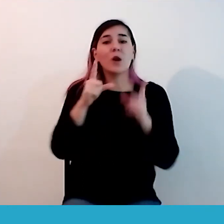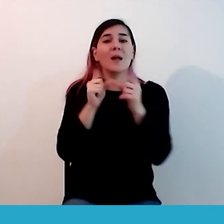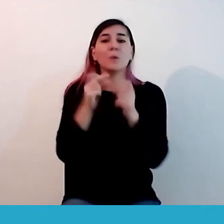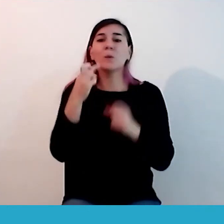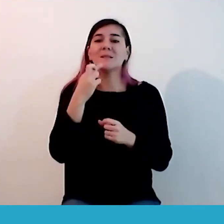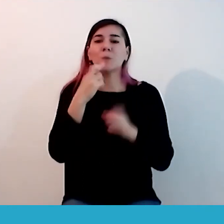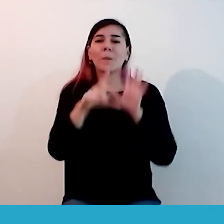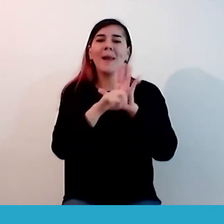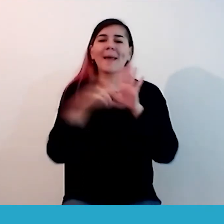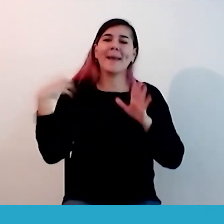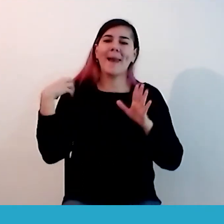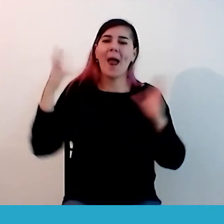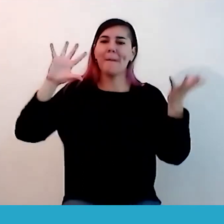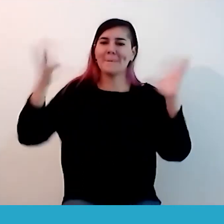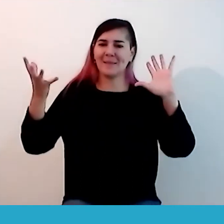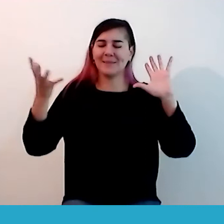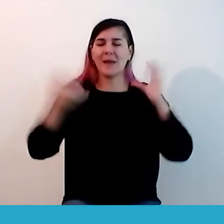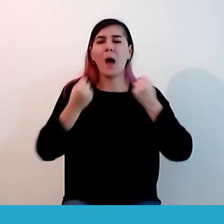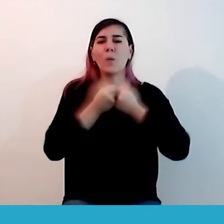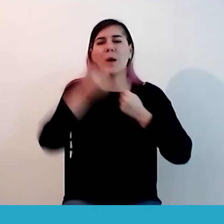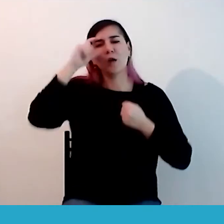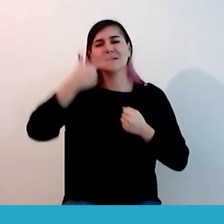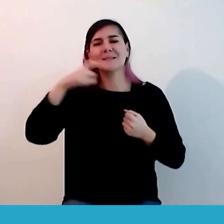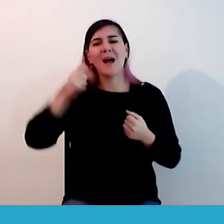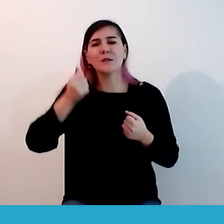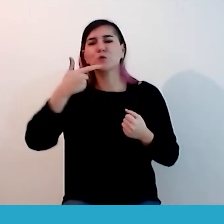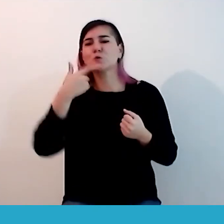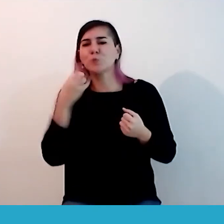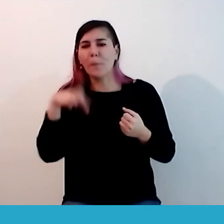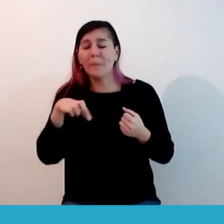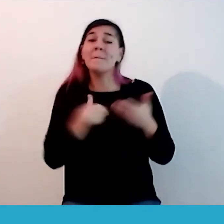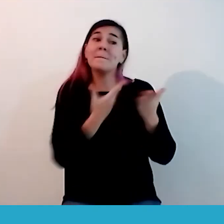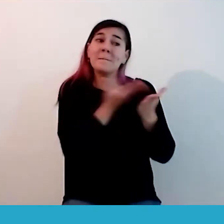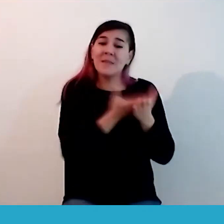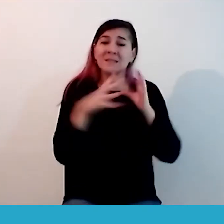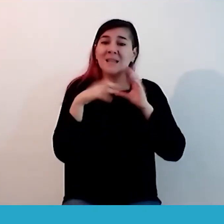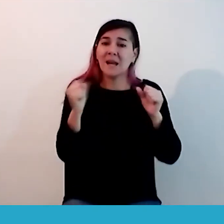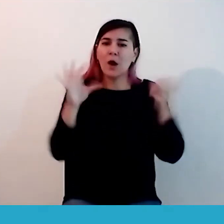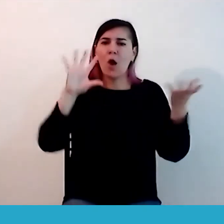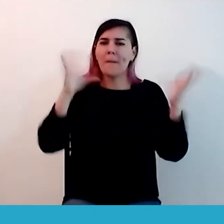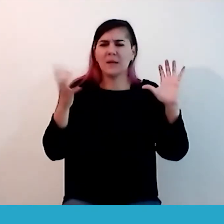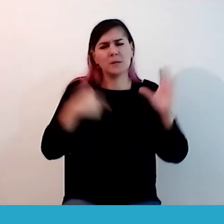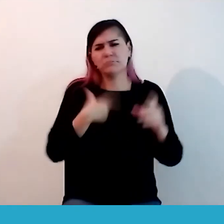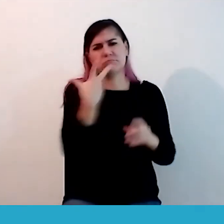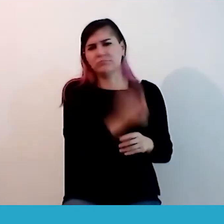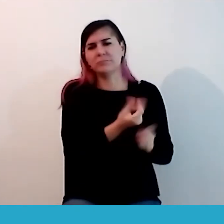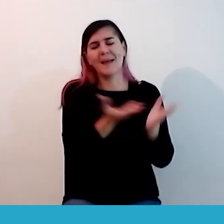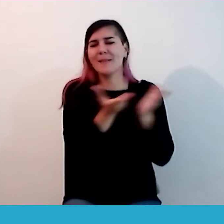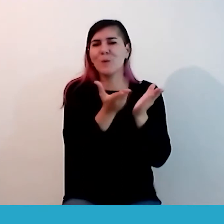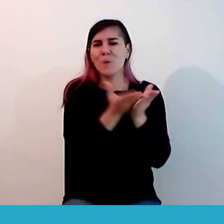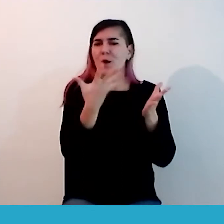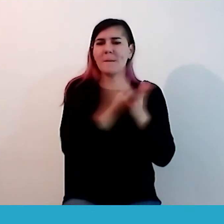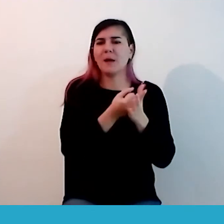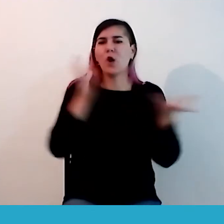19 de la Ley General del Ambiente y el Acuerdo de Escazú. Solicita asimismo al Secretario de Ambiente proceda a rechazar el estudio de impacto ambiental